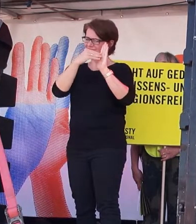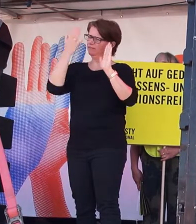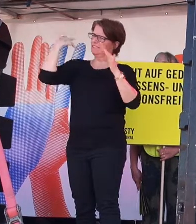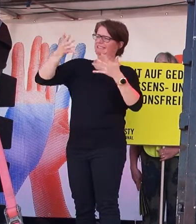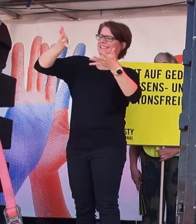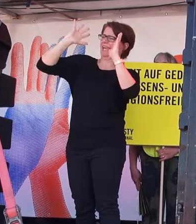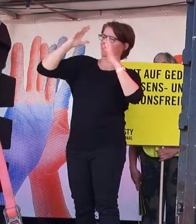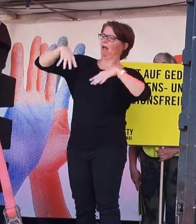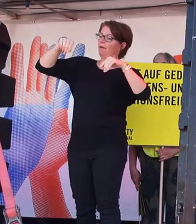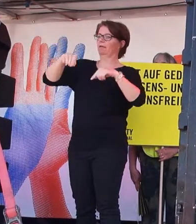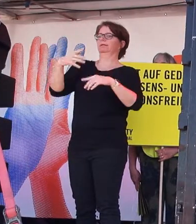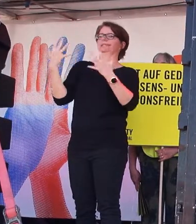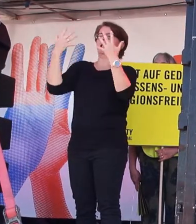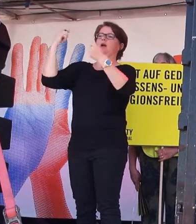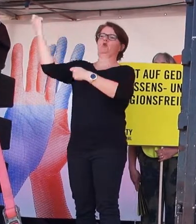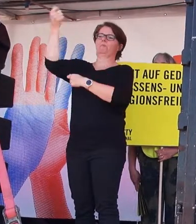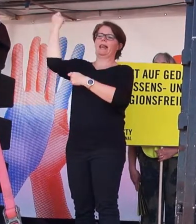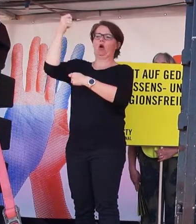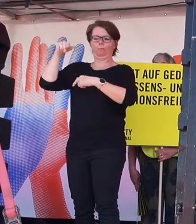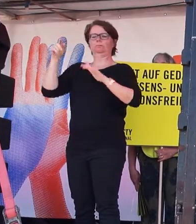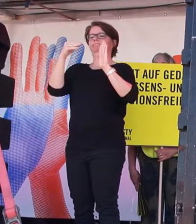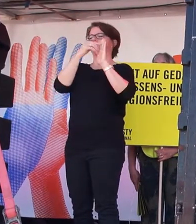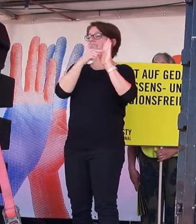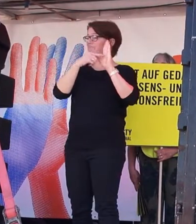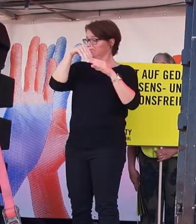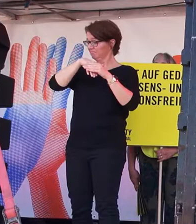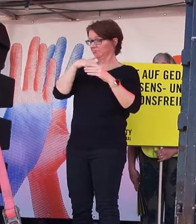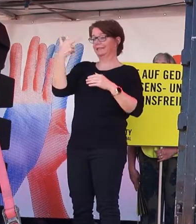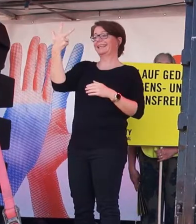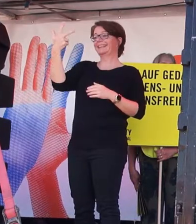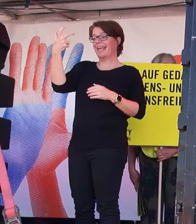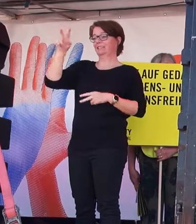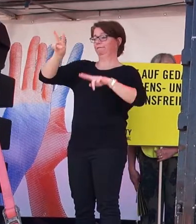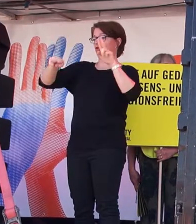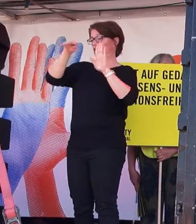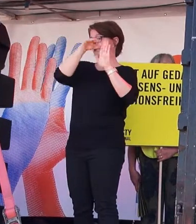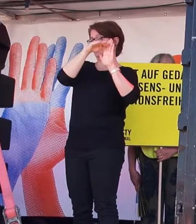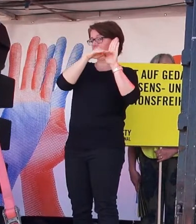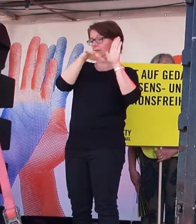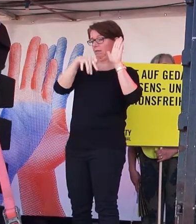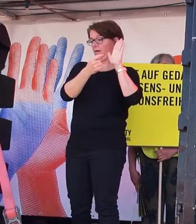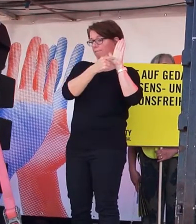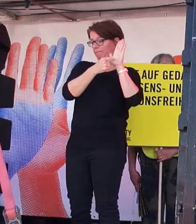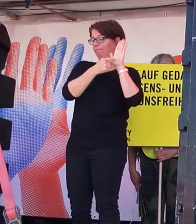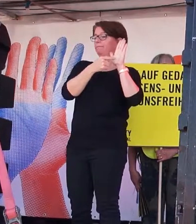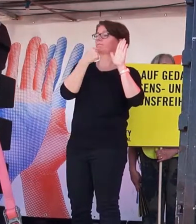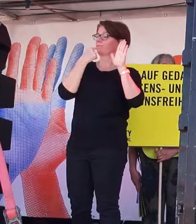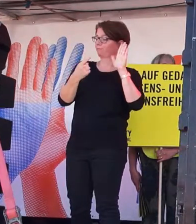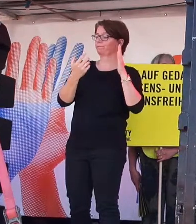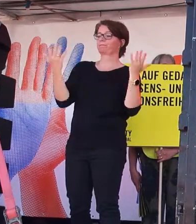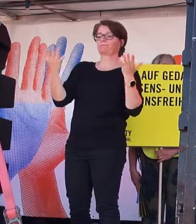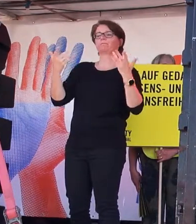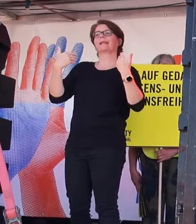30 Artikel, die jedem Menschen auf dieser Erde Rechte garantieren, unveräußerlich